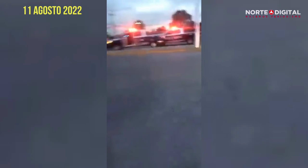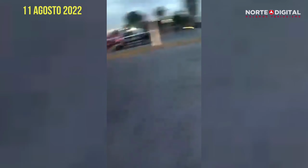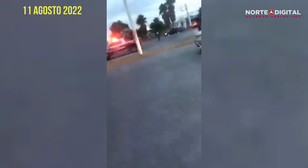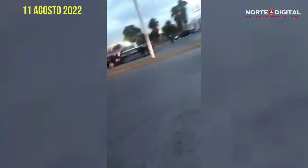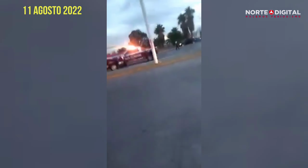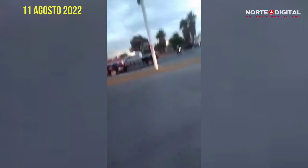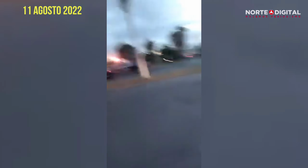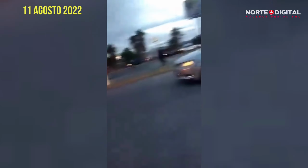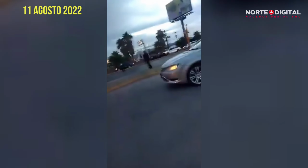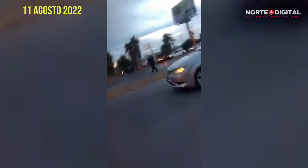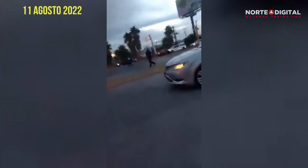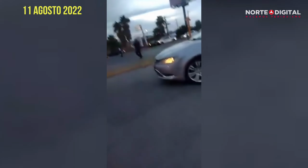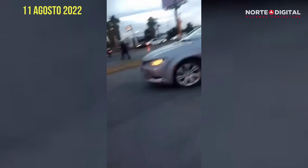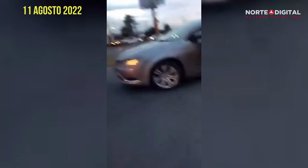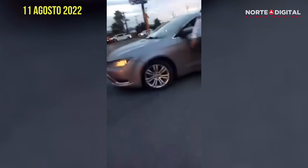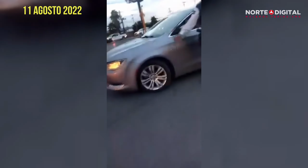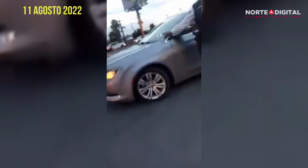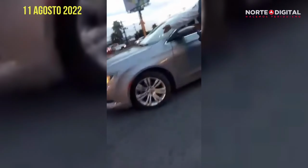Ella está bien.